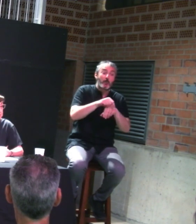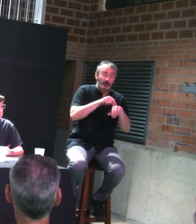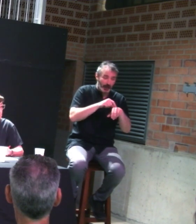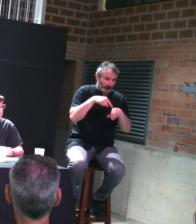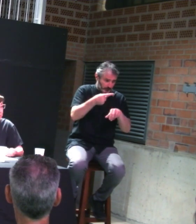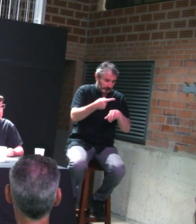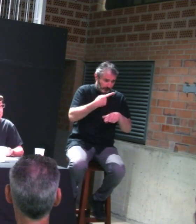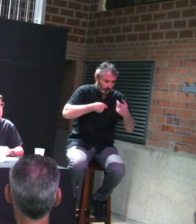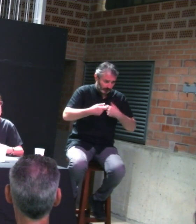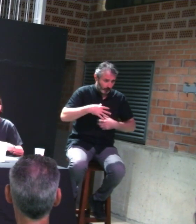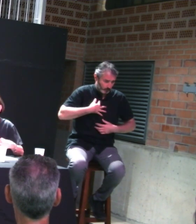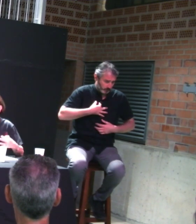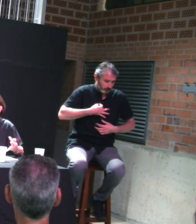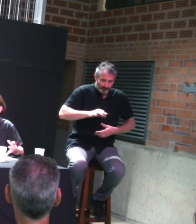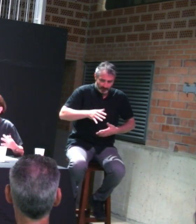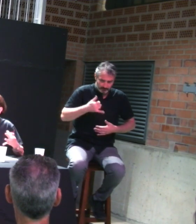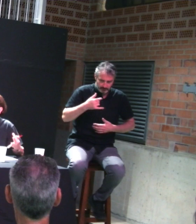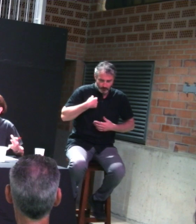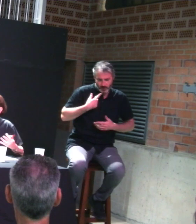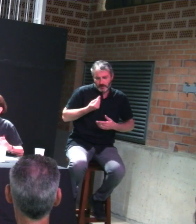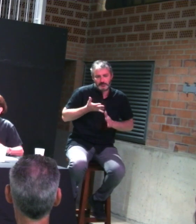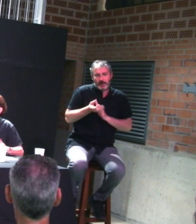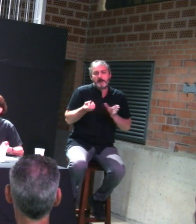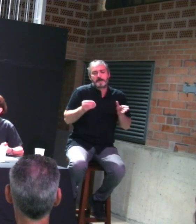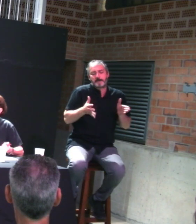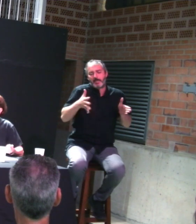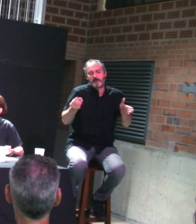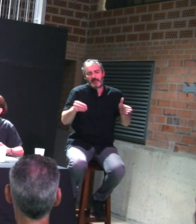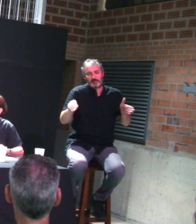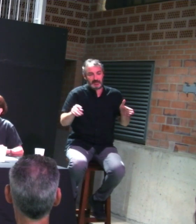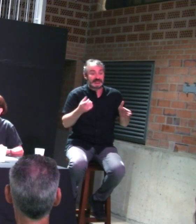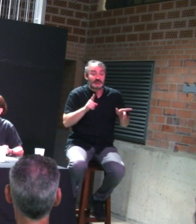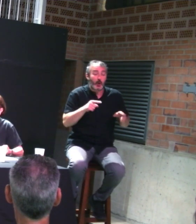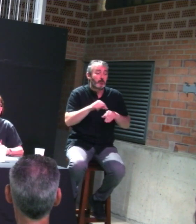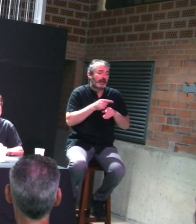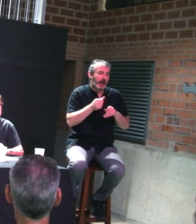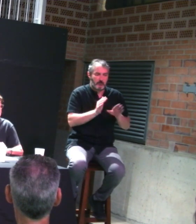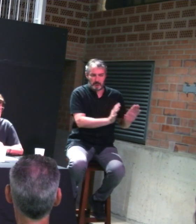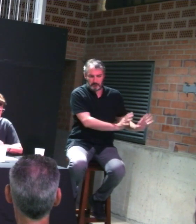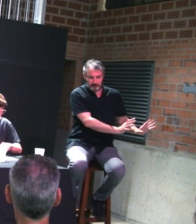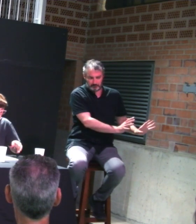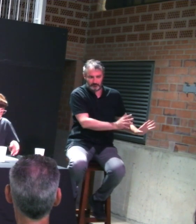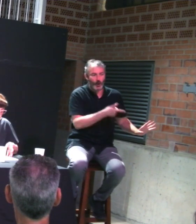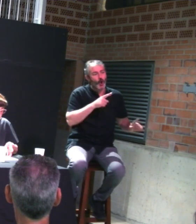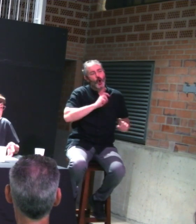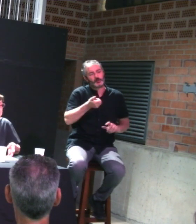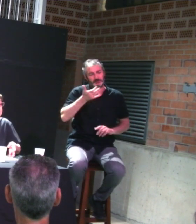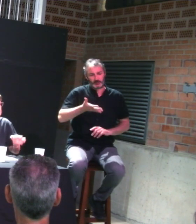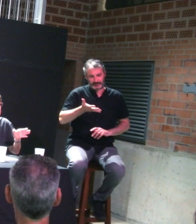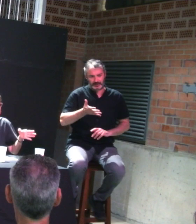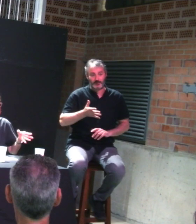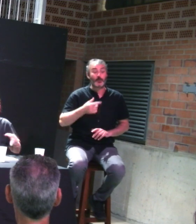política, pues sin ningún problema puedo ampliar algún aspecto que os pueda interesar, etc. ¿Vale? Bien, yo